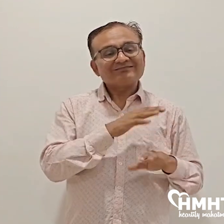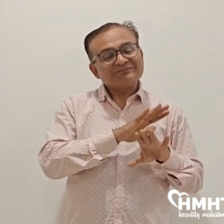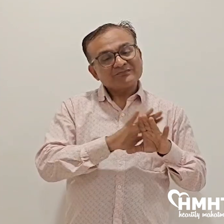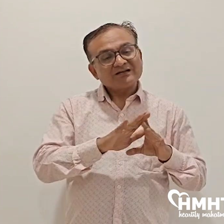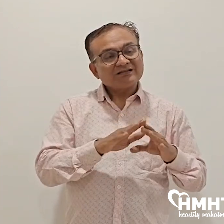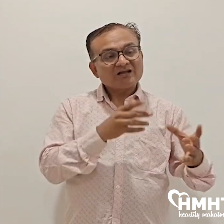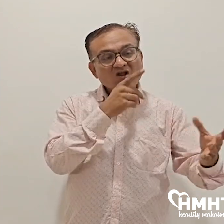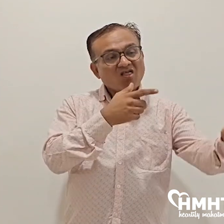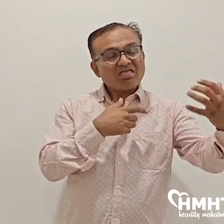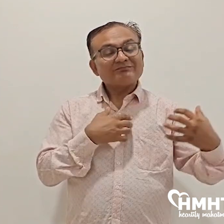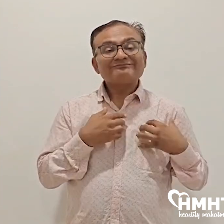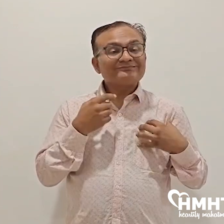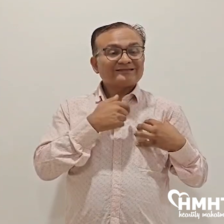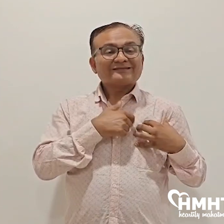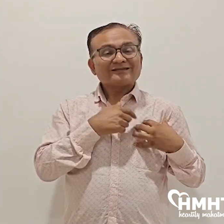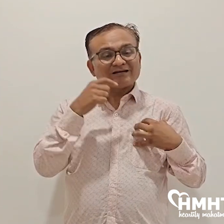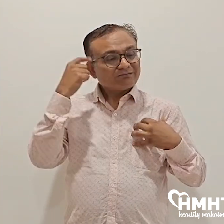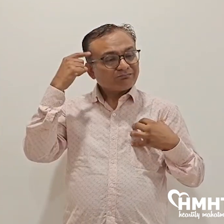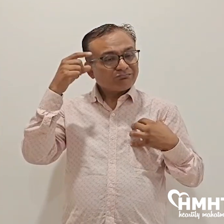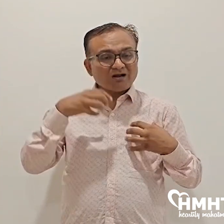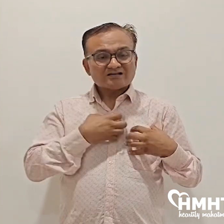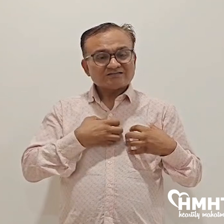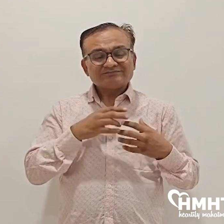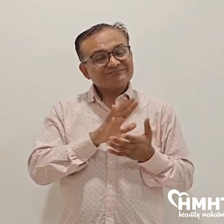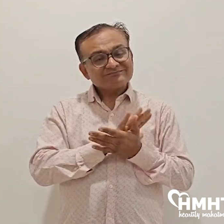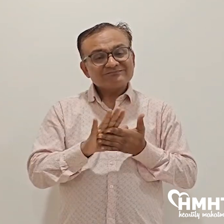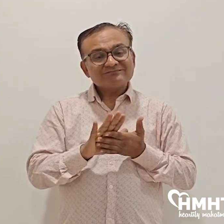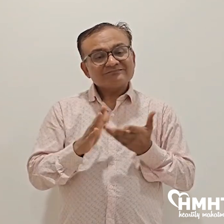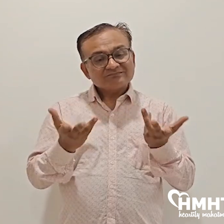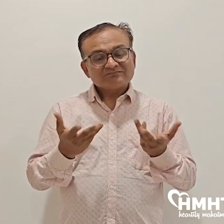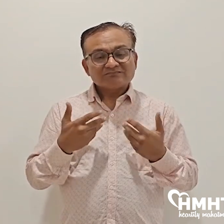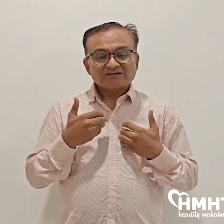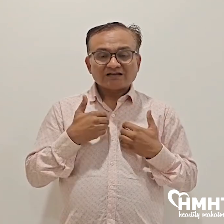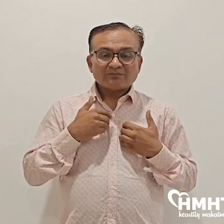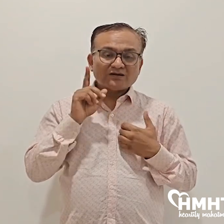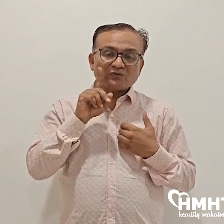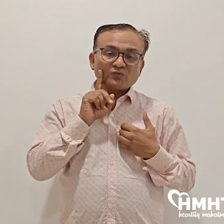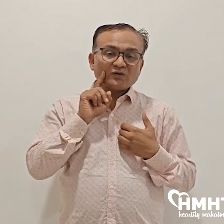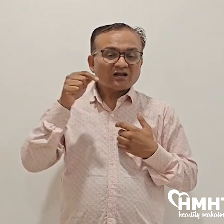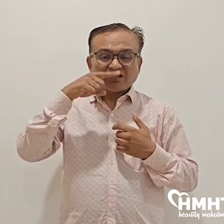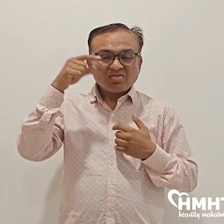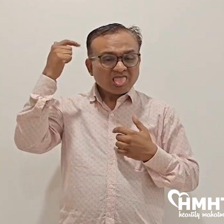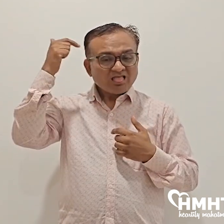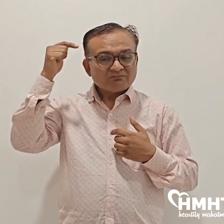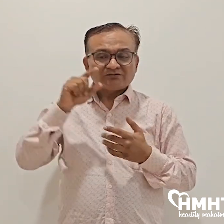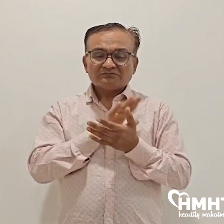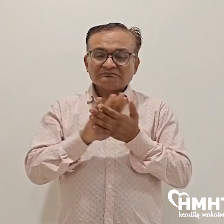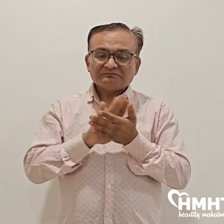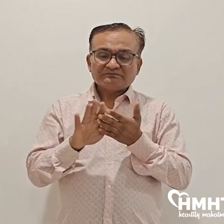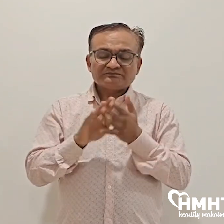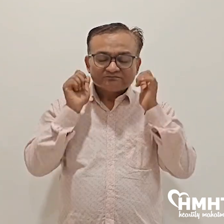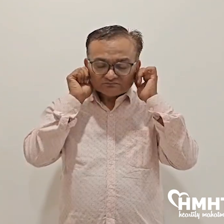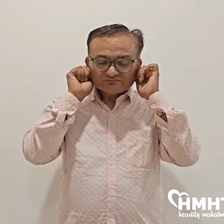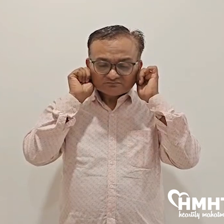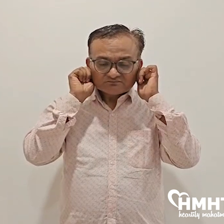મને રાગદ્વેષ ના થાય કે મેં મારા દોષ ધોઈ નાખ્યા. એટલે આપણા દોષ ધોઈ નાખીએ તો આપણે મુક્ત થતા જઈએ. એટલે માટે આ સામાયિક